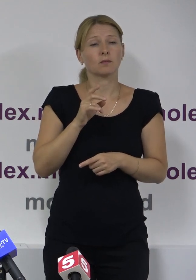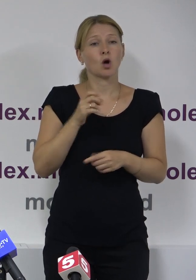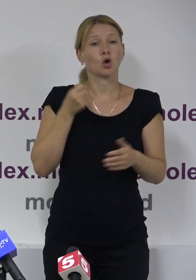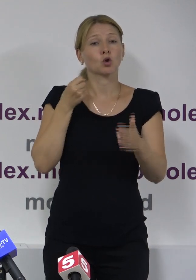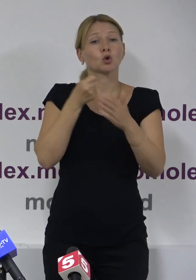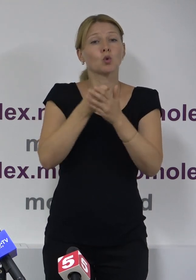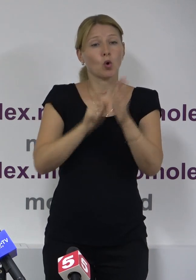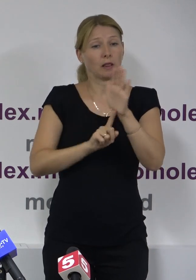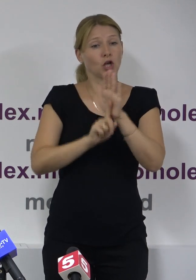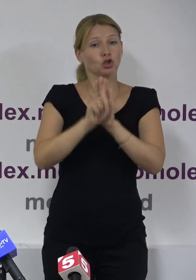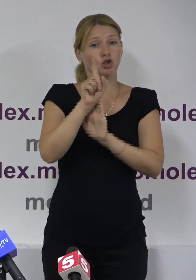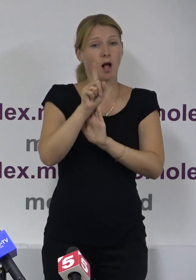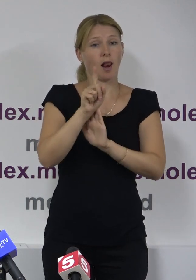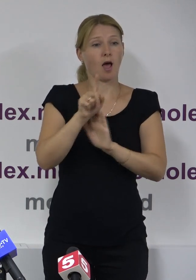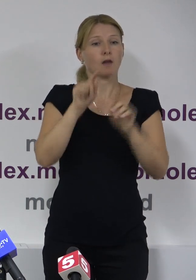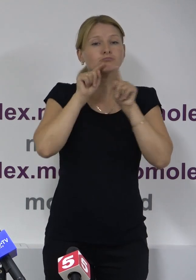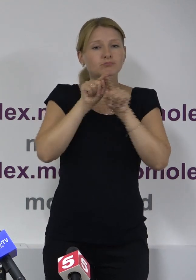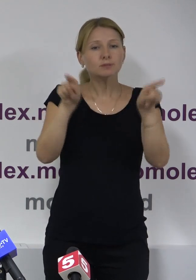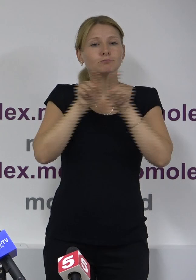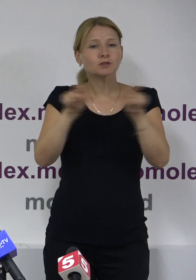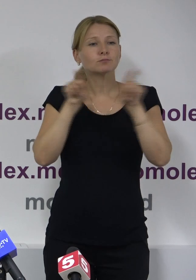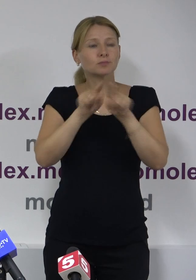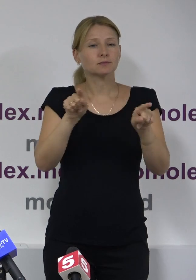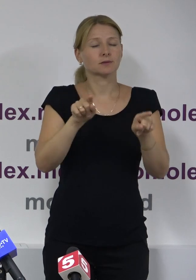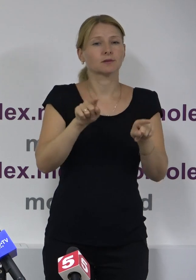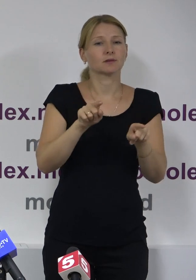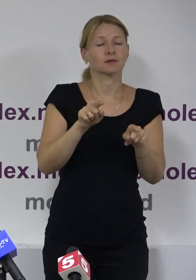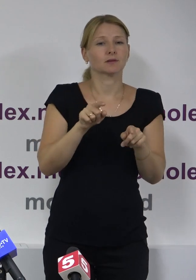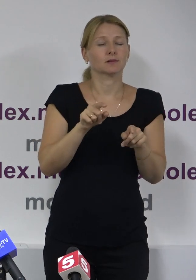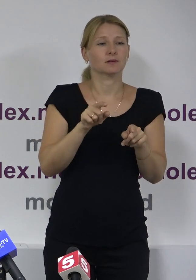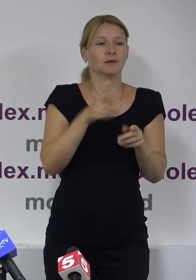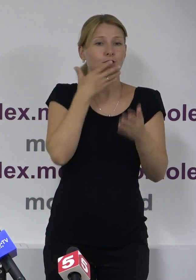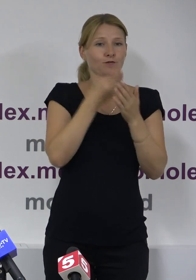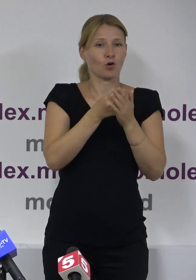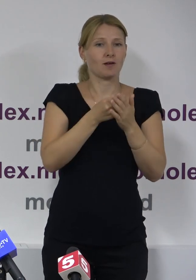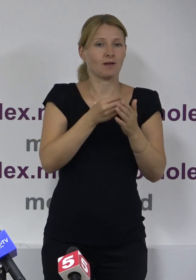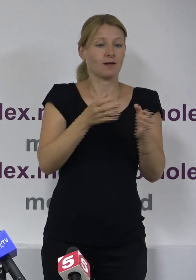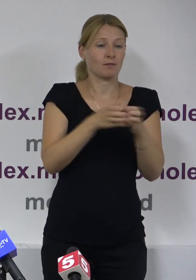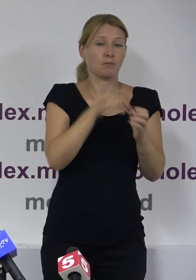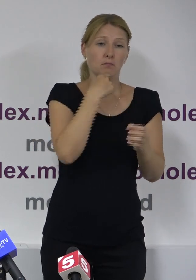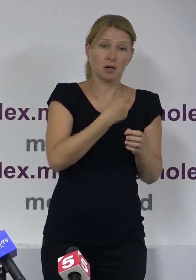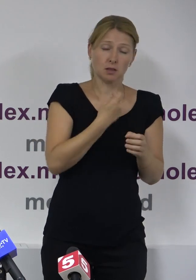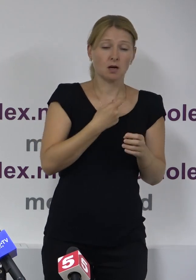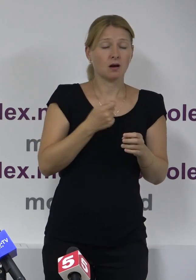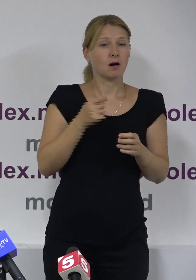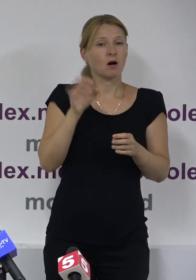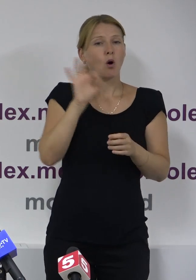la începerea campaniei electorale, de la promovarea nemijlocită a acelor persoane, pentru că acest